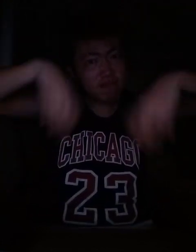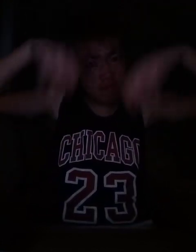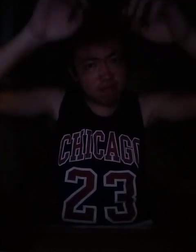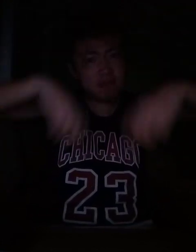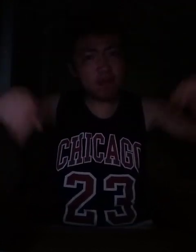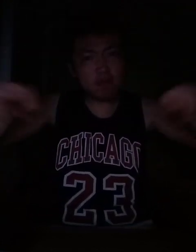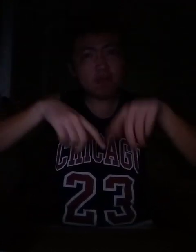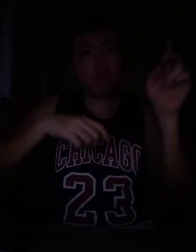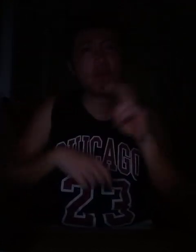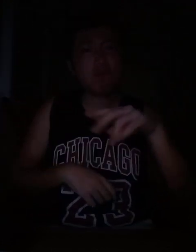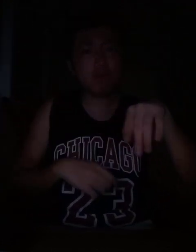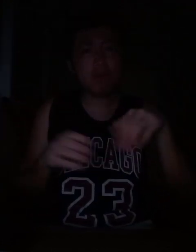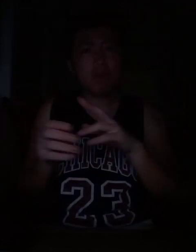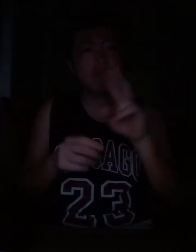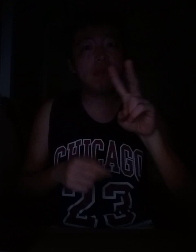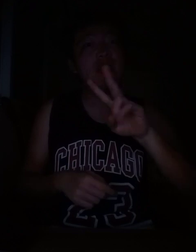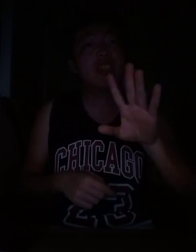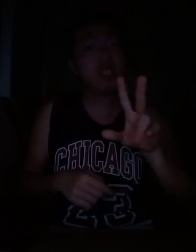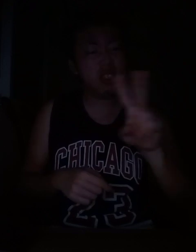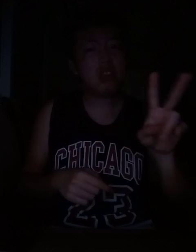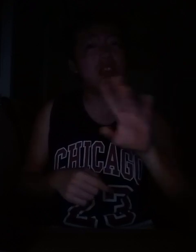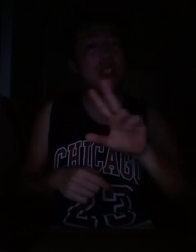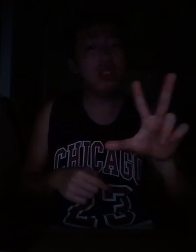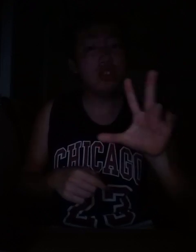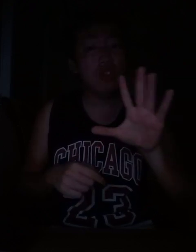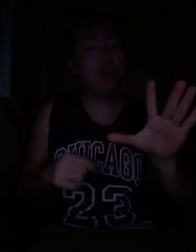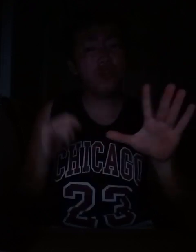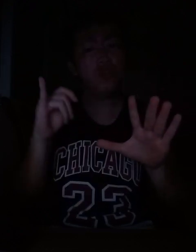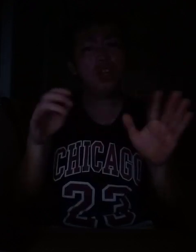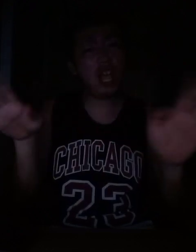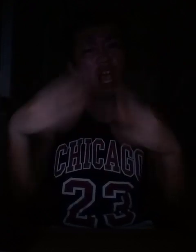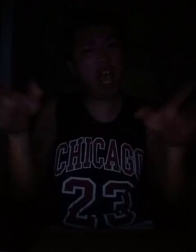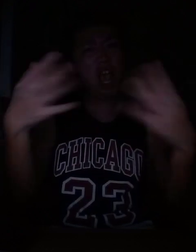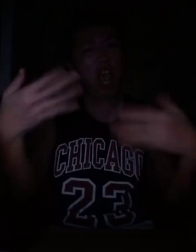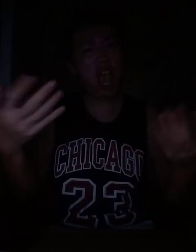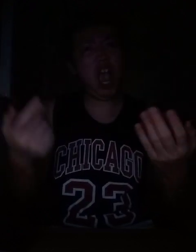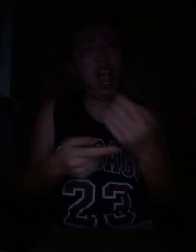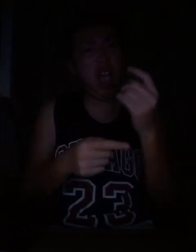함께 해상에선 초속 12에서 36m의 강풍을 동반할 것으로